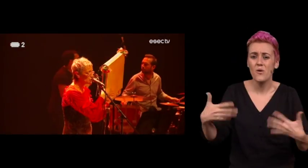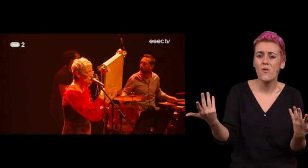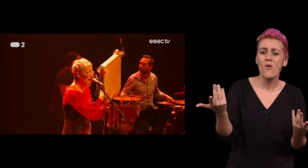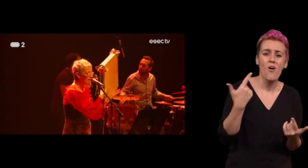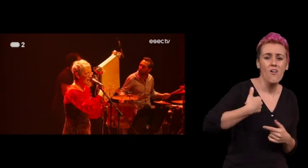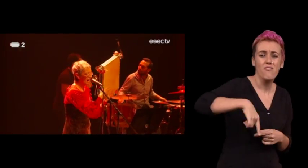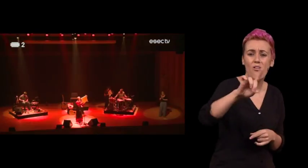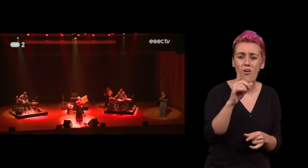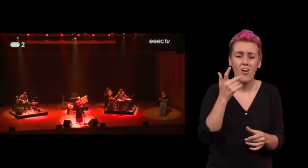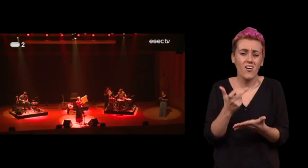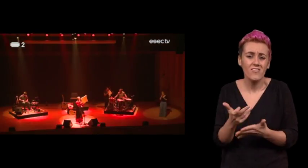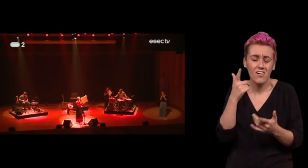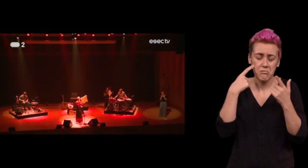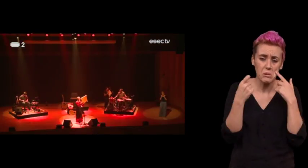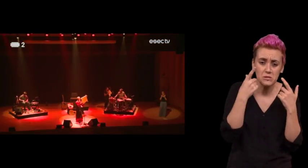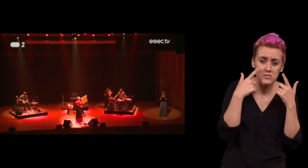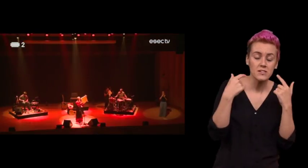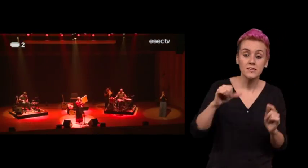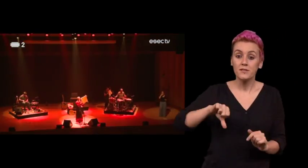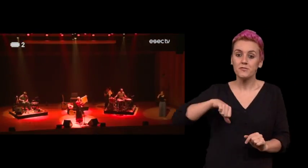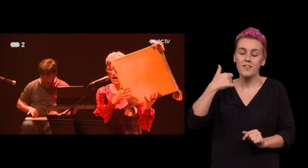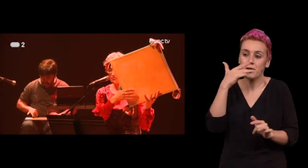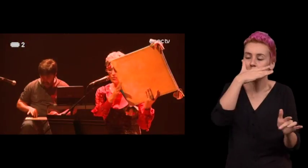cama a chorar. Há um cheiro